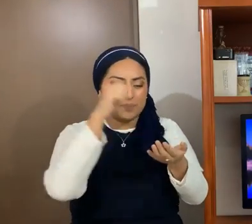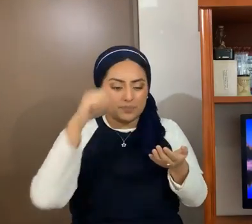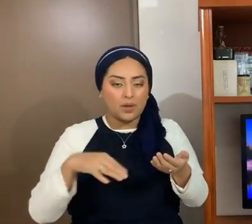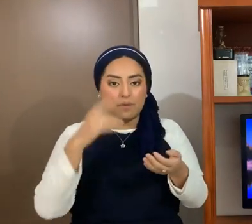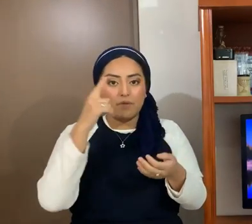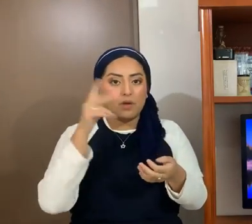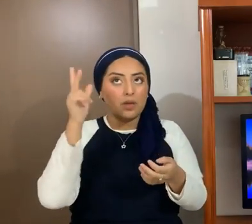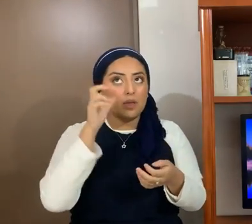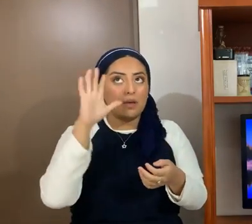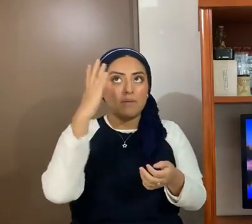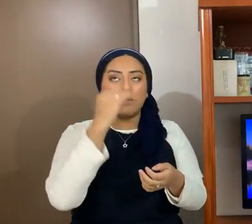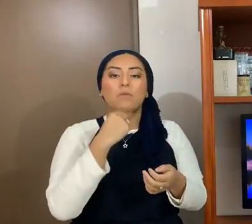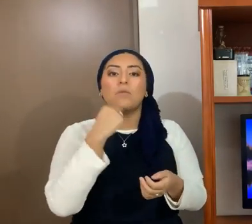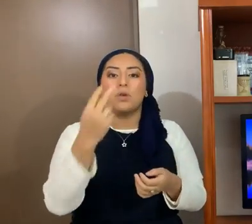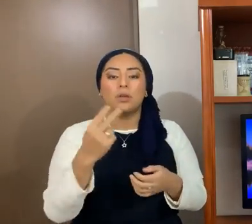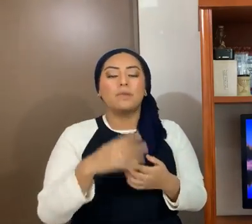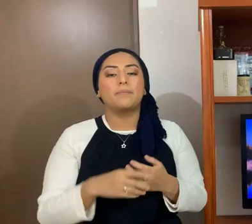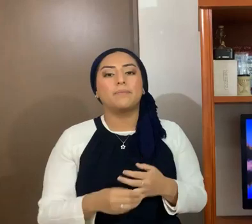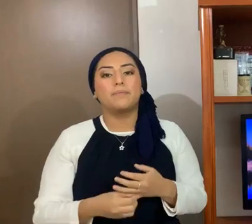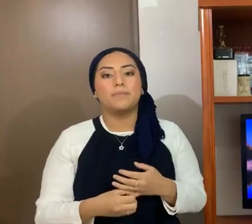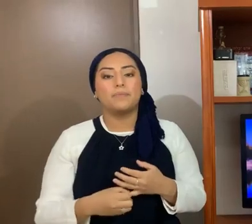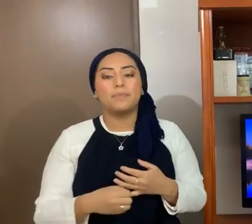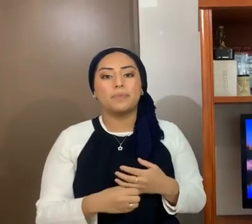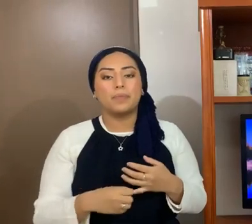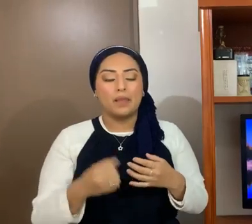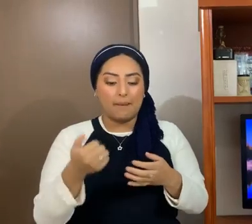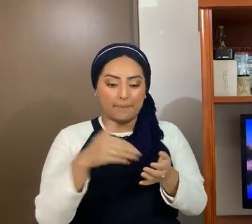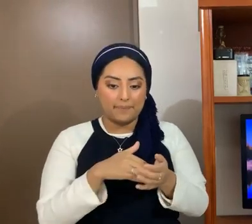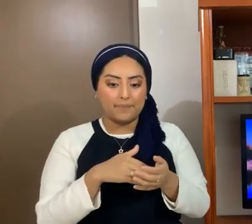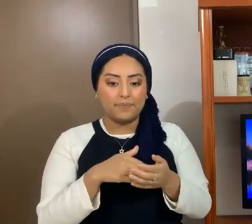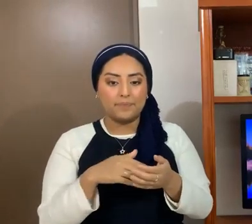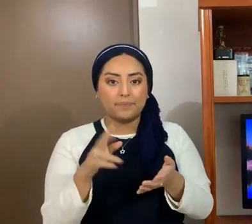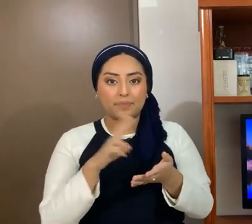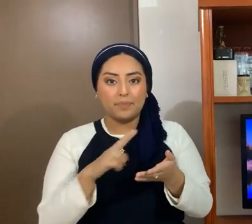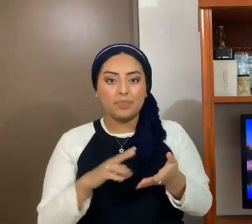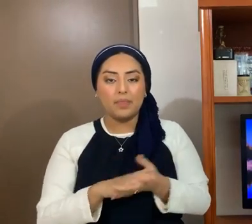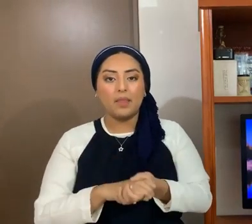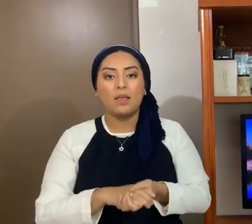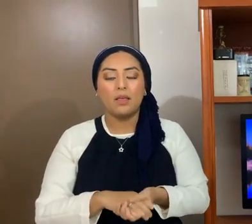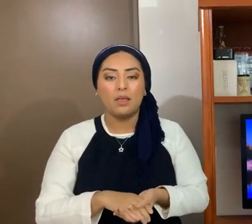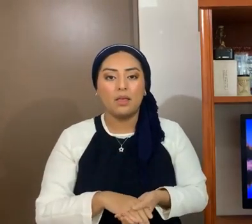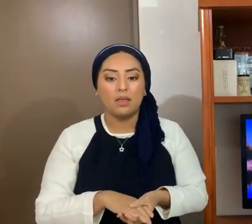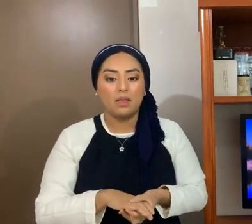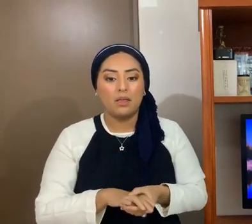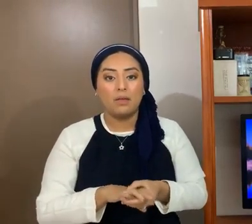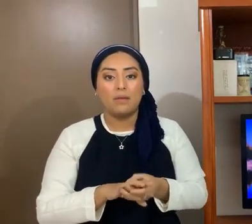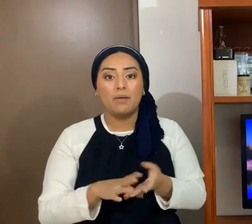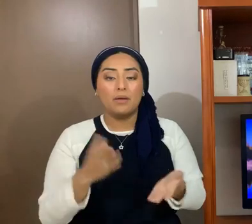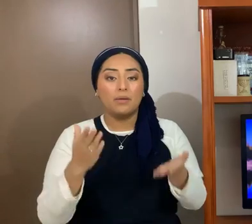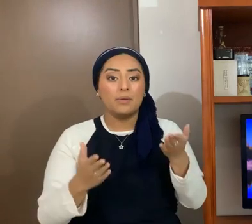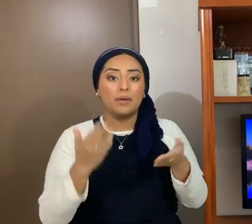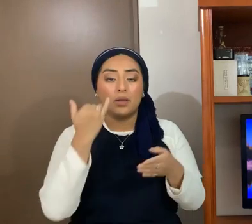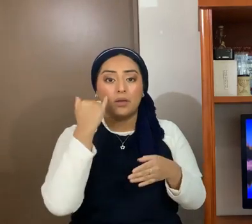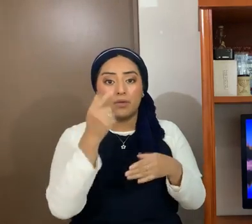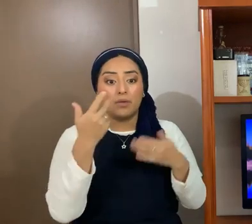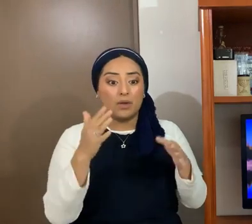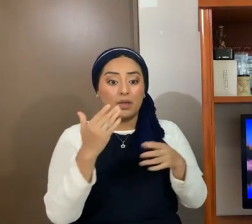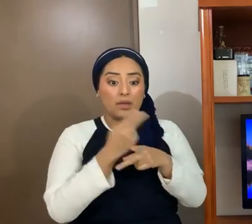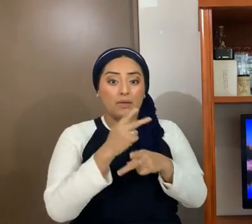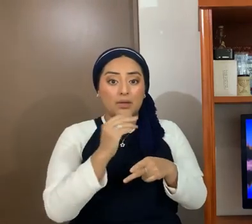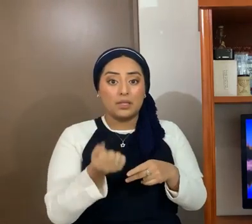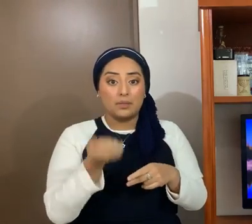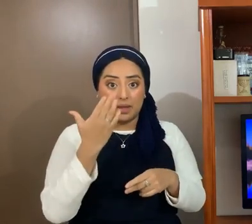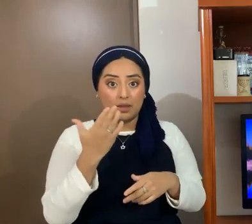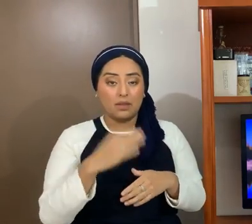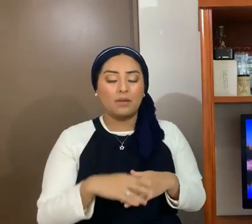para escuchar su preciosa voz. Entonces, vamos a volverlo a leer, para repasar, porque a lo mejor si tú ya guardabas Shabbat o